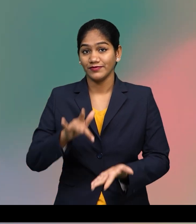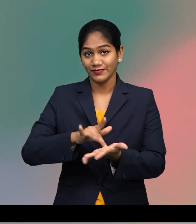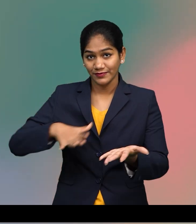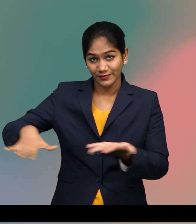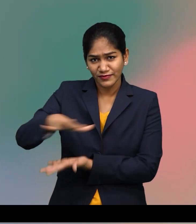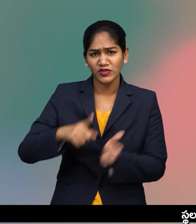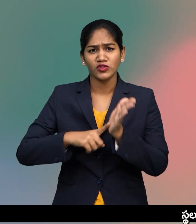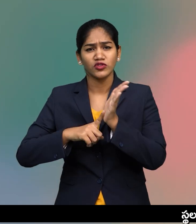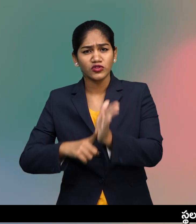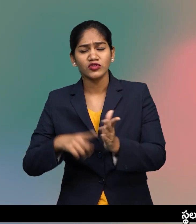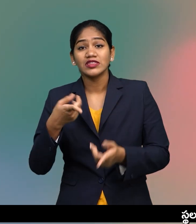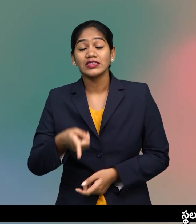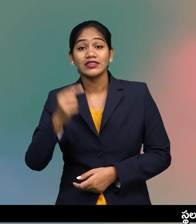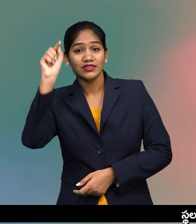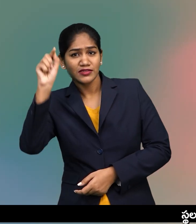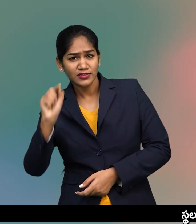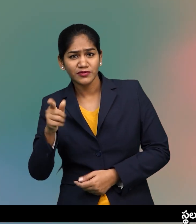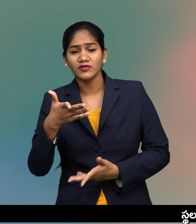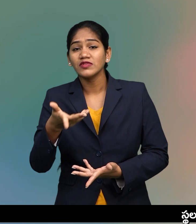సూచిస్తుంది. స్థలం యొక్క లక్షణాలకు